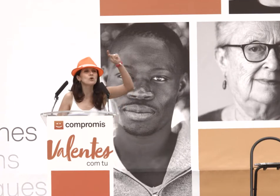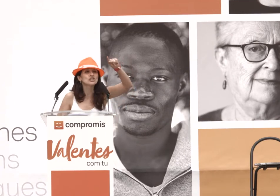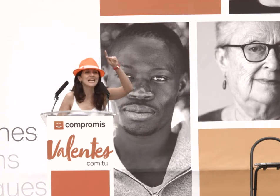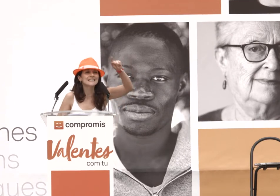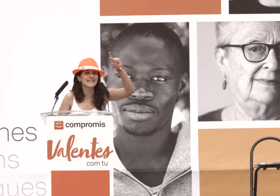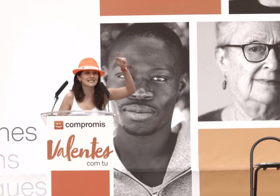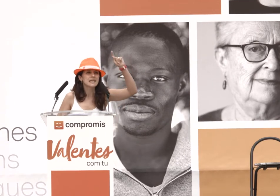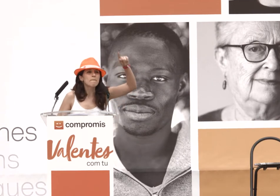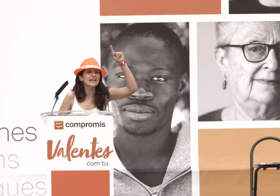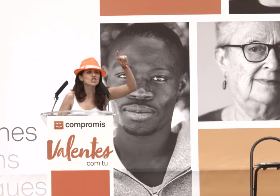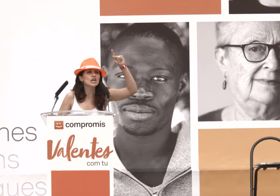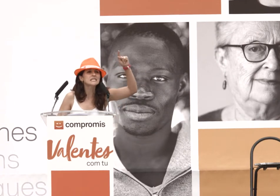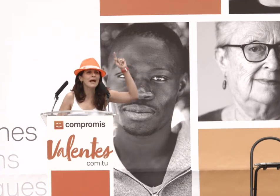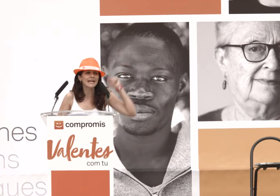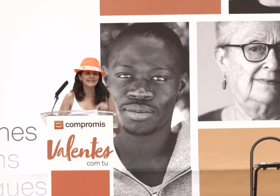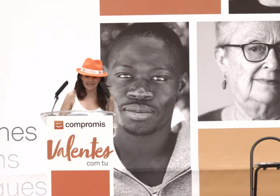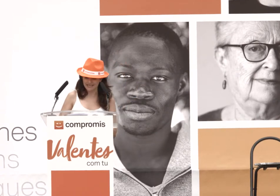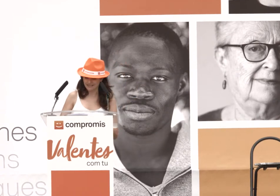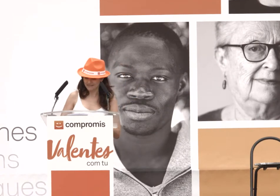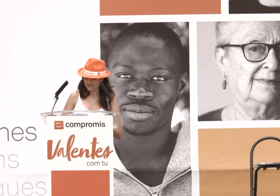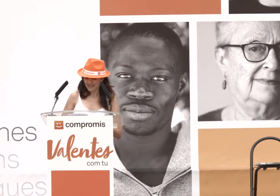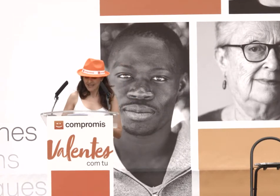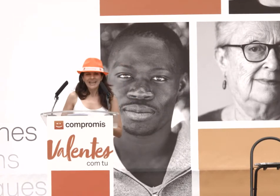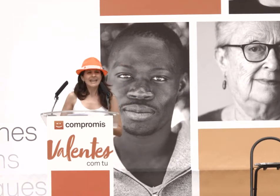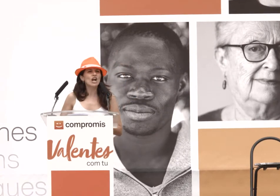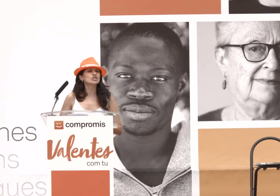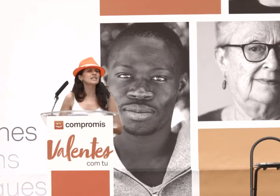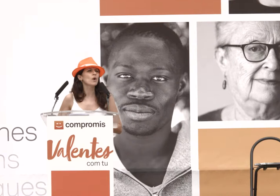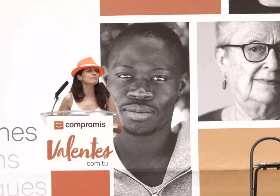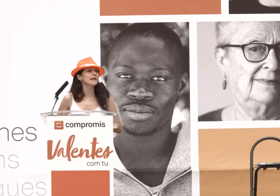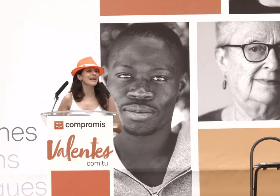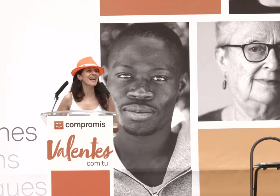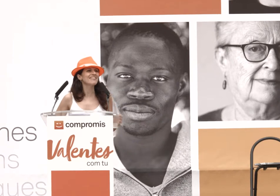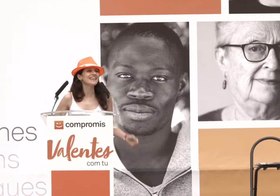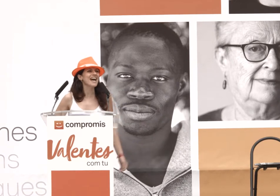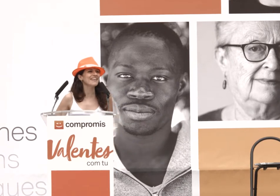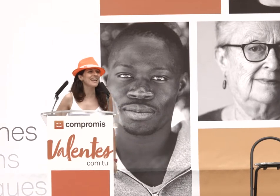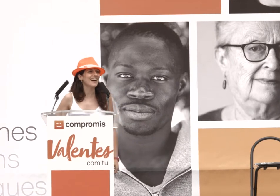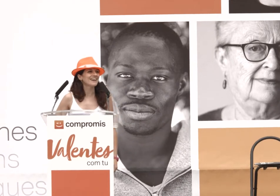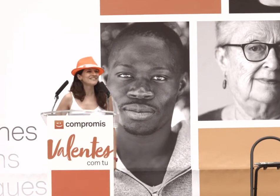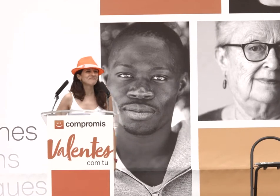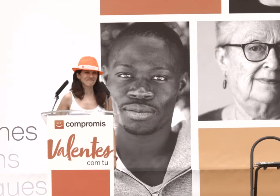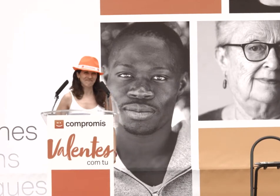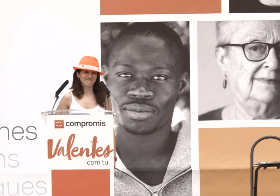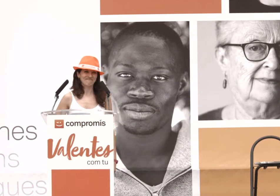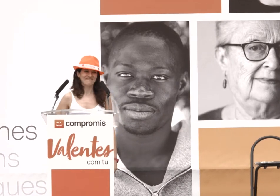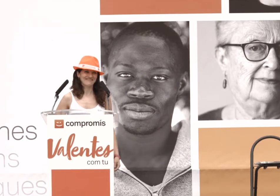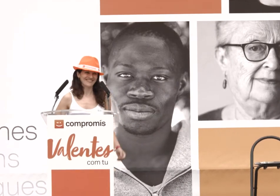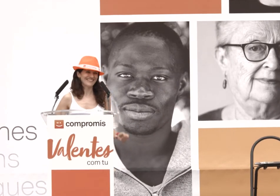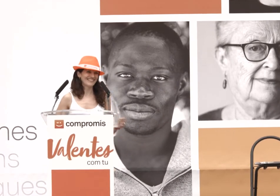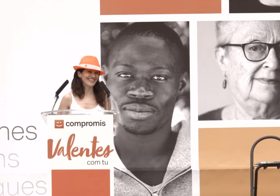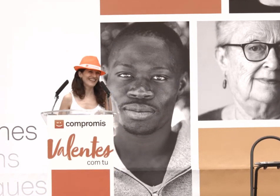tots vosaltres, persones valentes, que continuem treballant dia a dia.